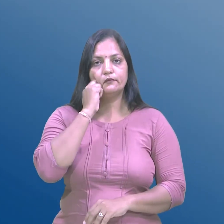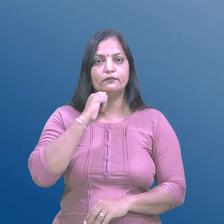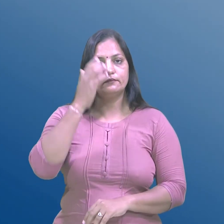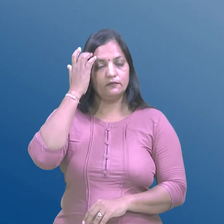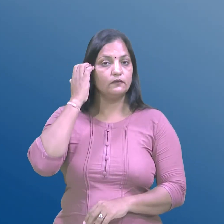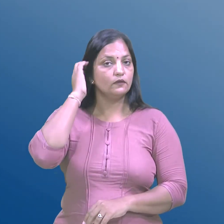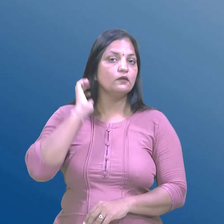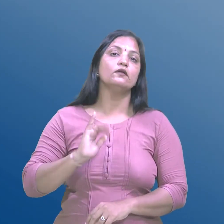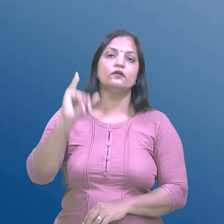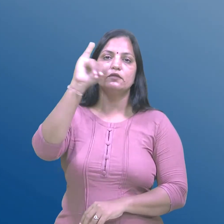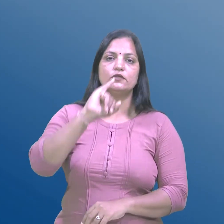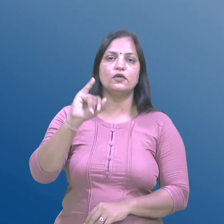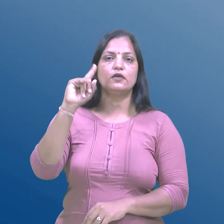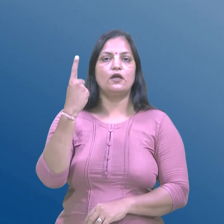છઠ્ઠાનું પહેલું,